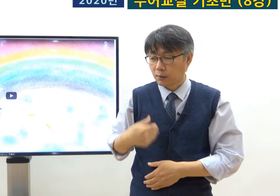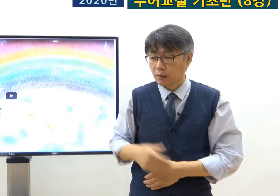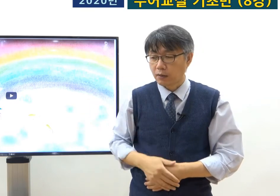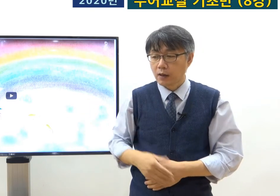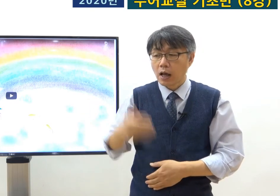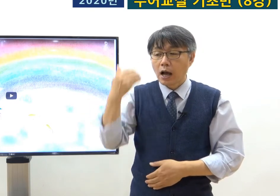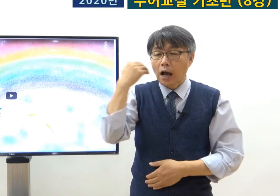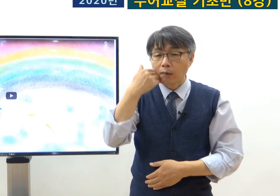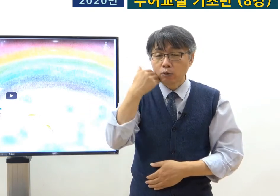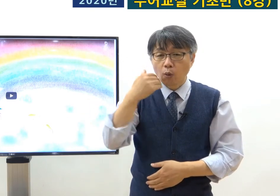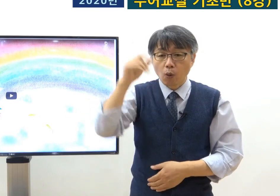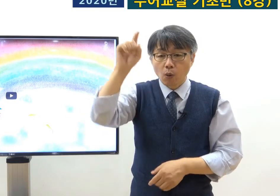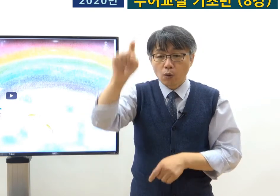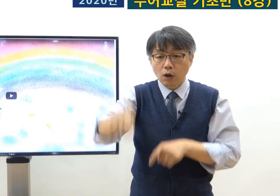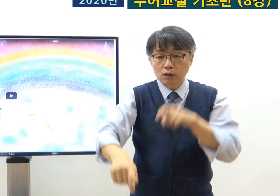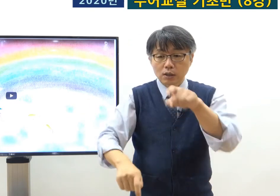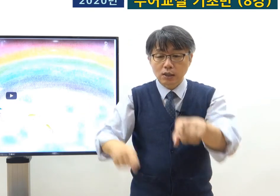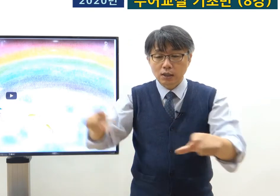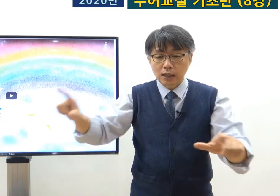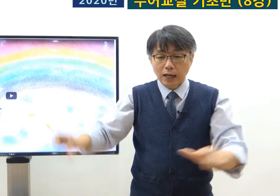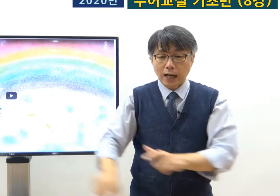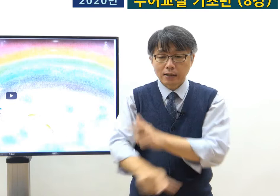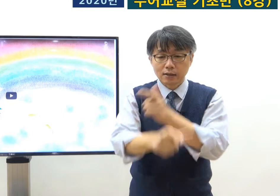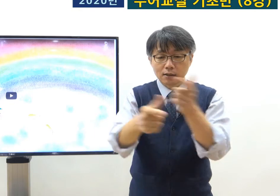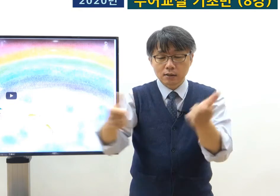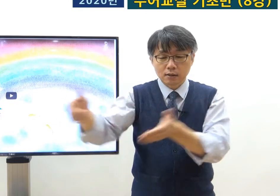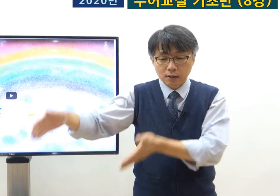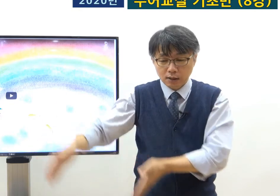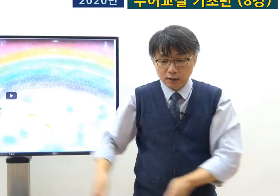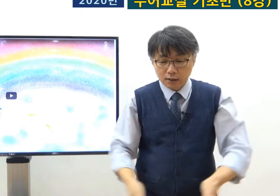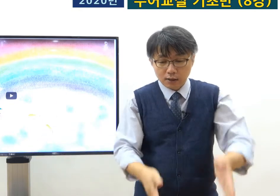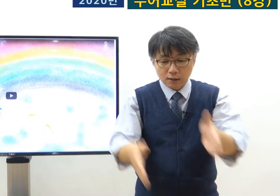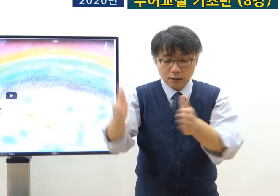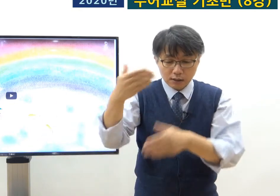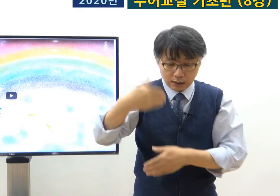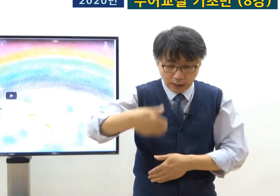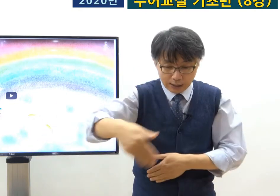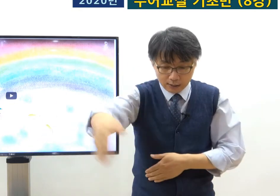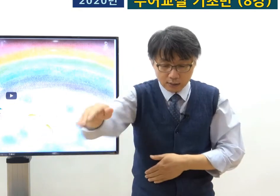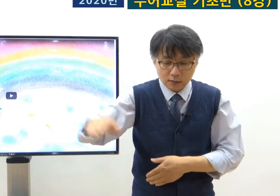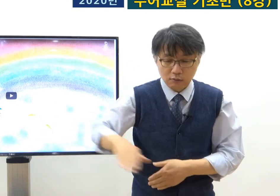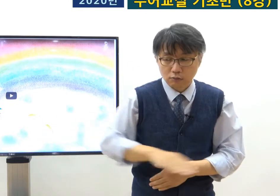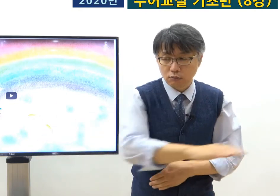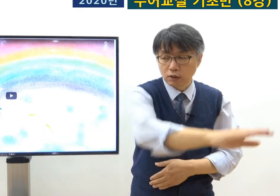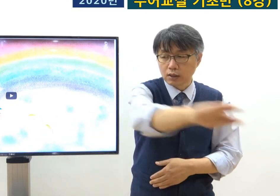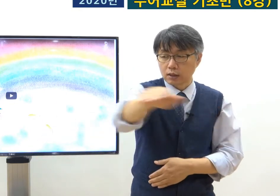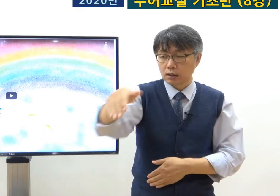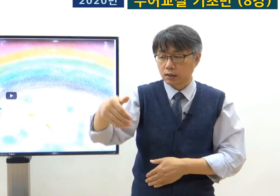표현합니다. 아무도 걷지 않는 길을 가는